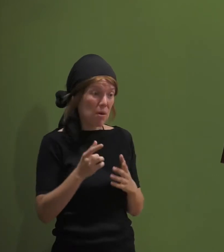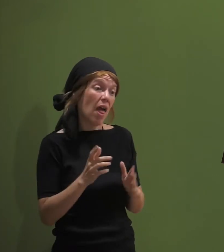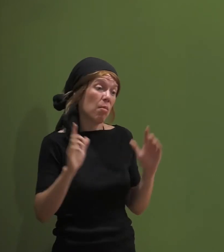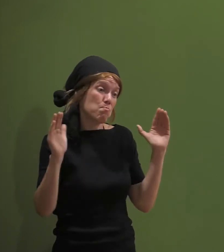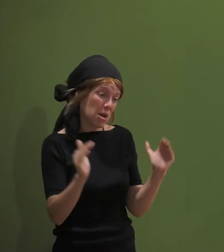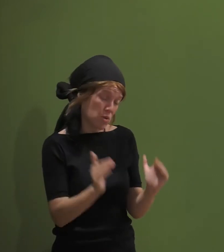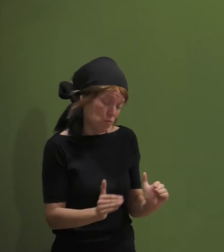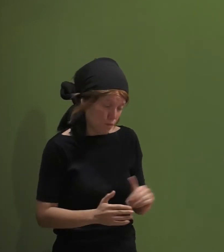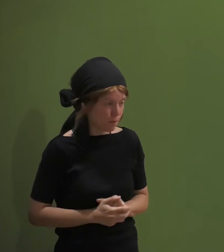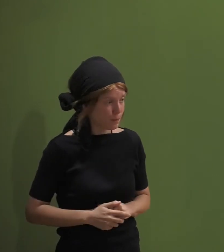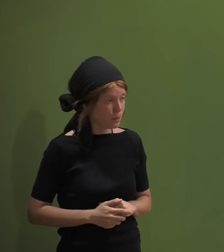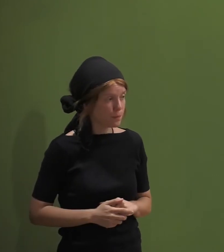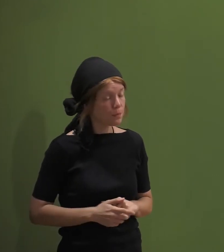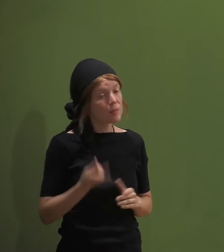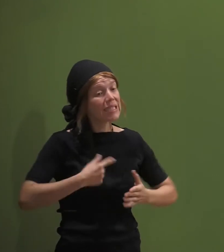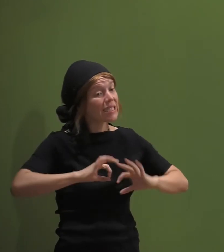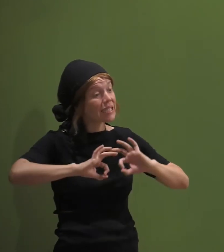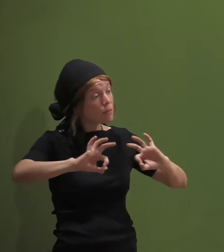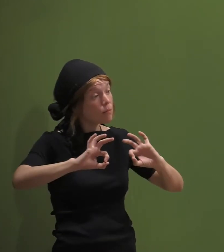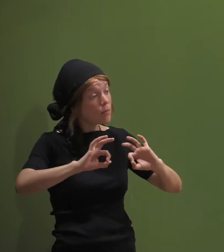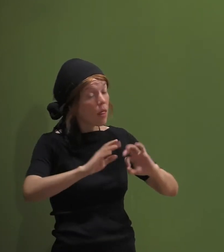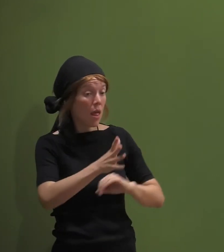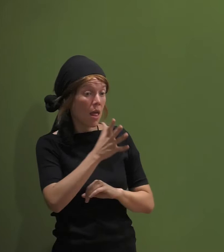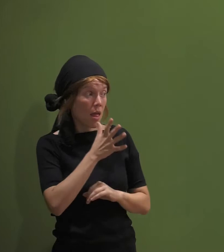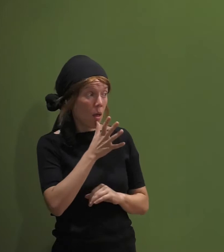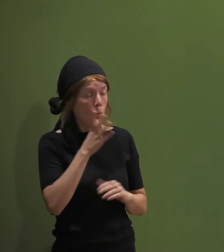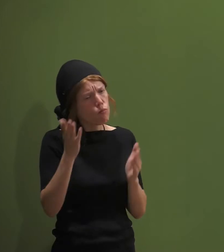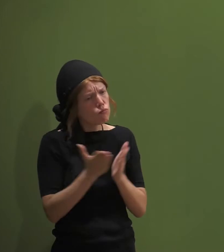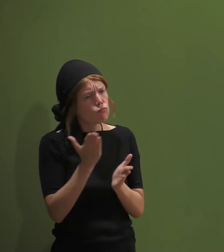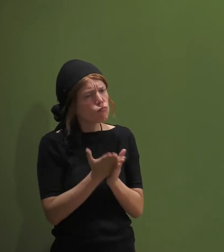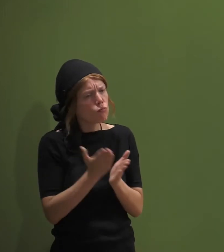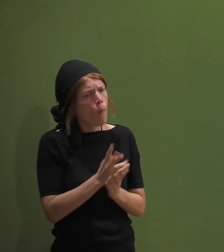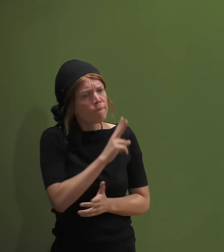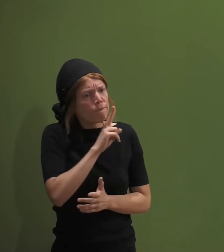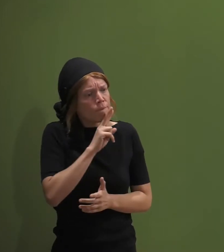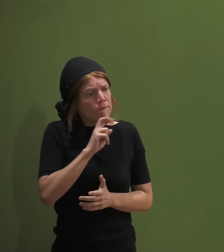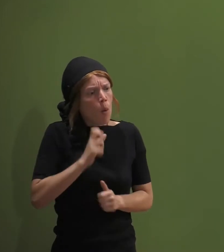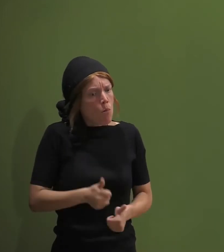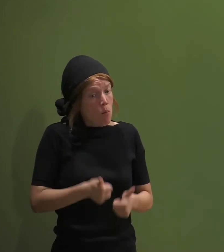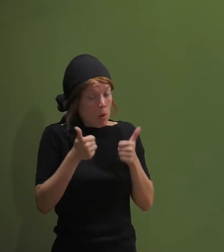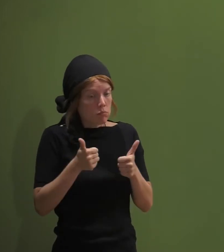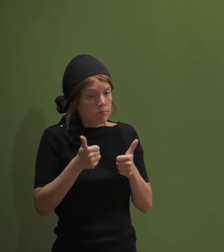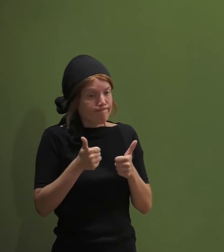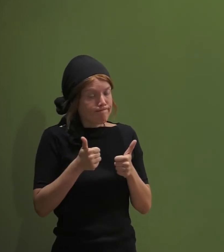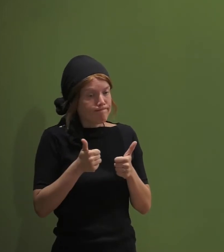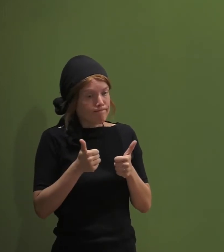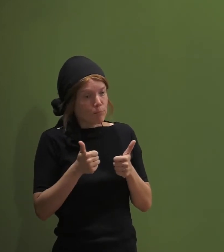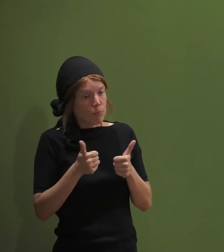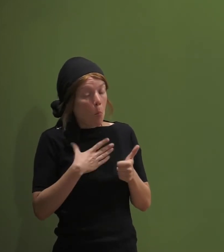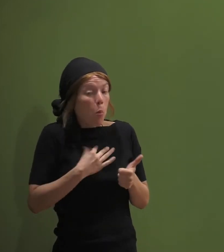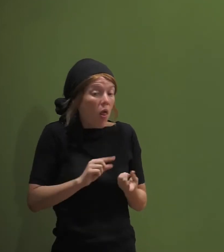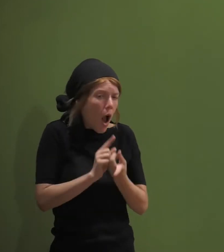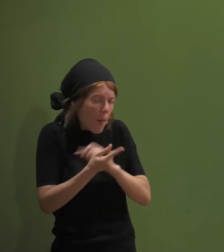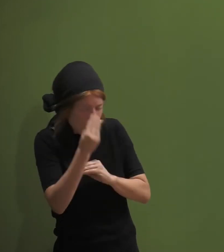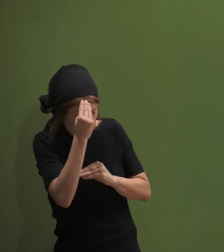mismas. Mención especial cabe hacer al agua como factor de producción cada vez más valioso y respecto al cual habría que considerar posibles